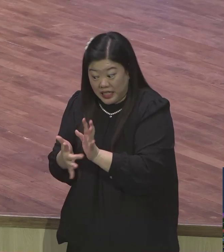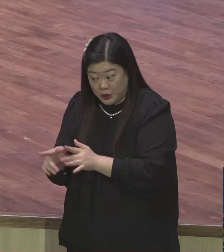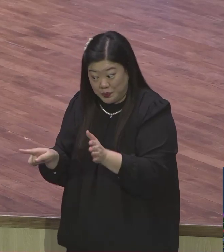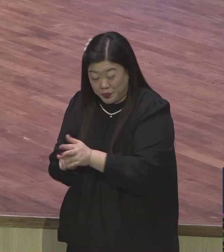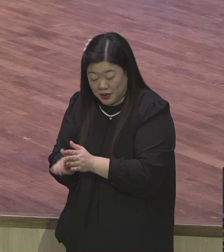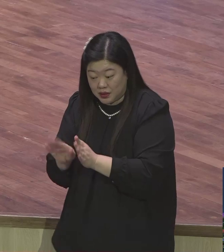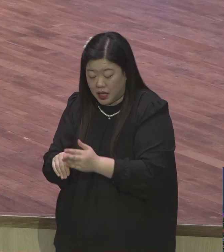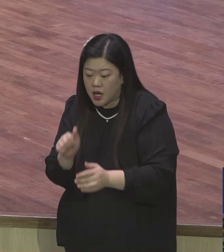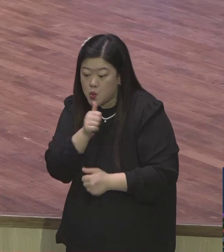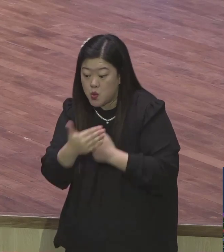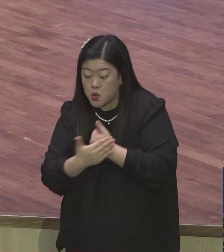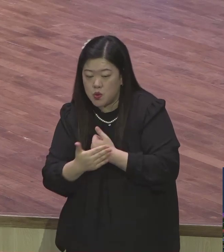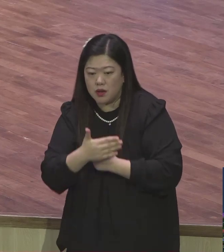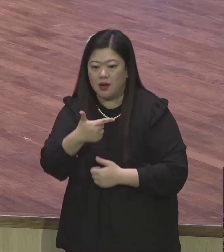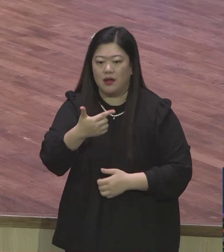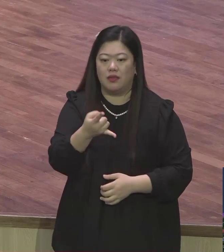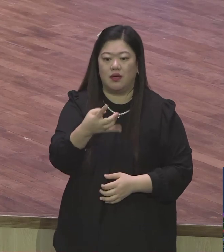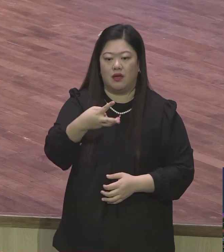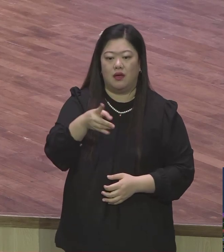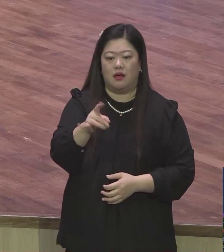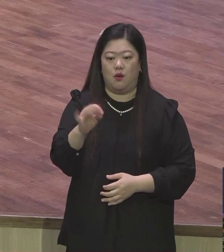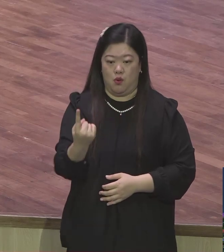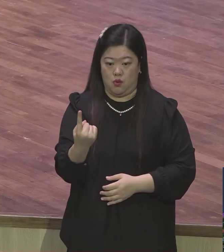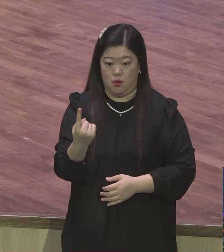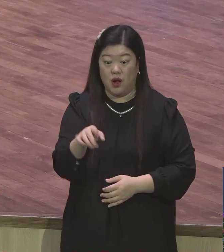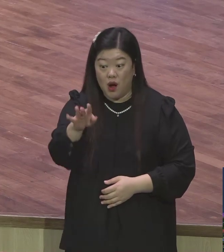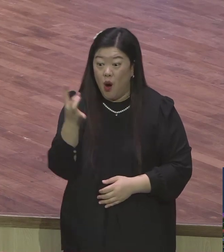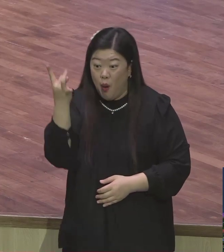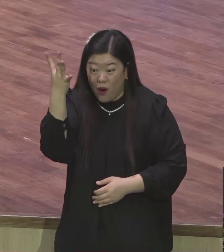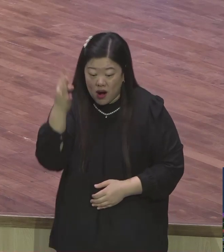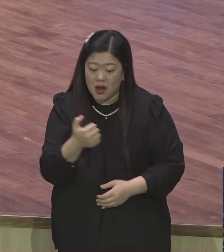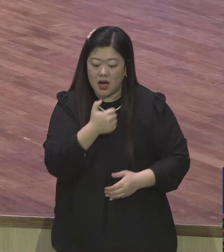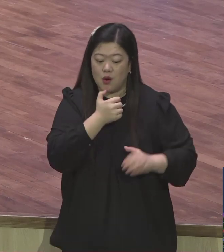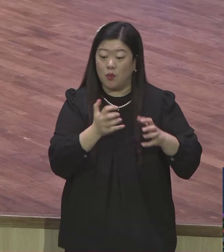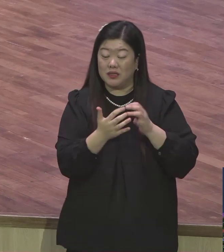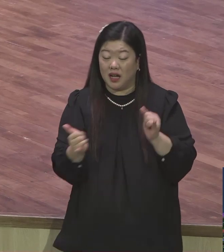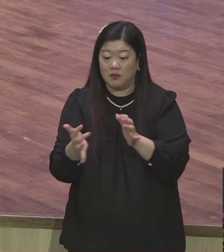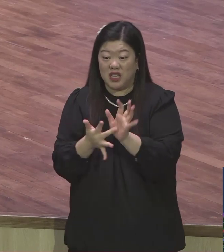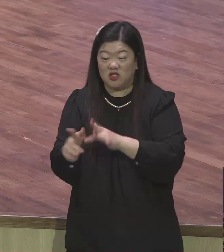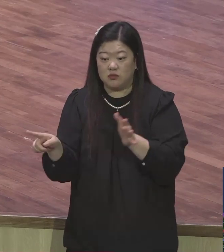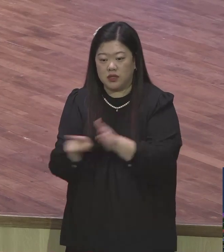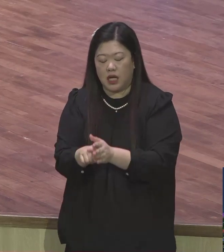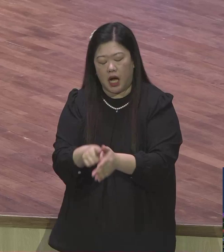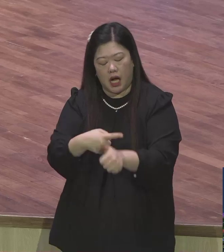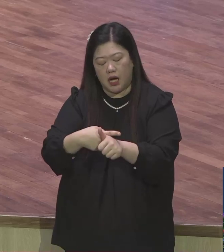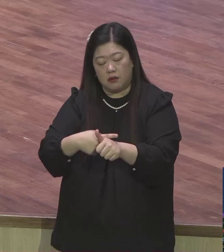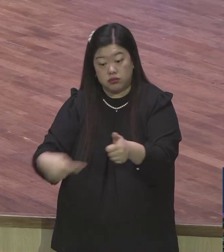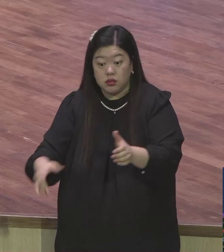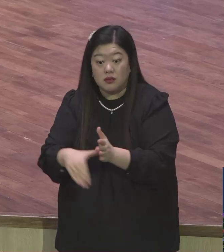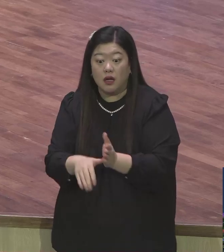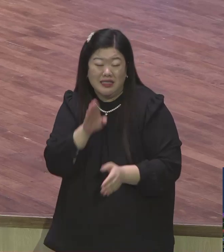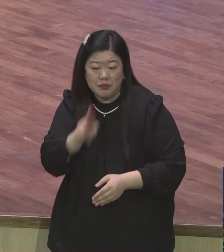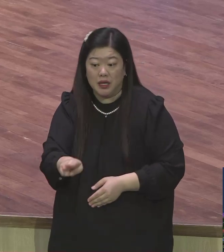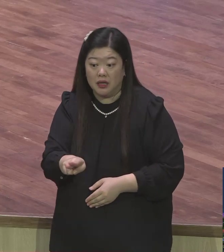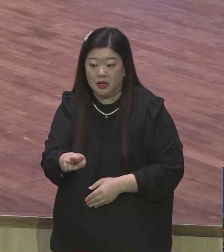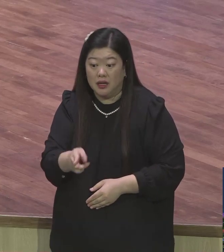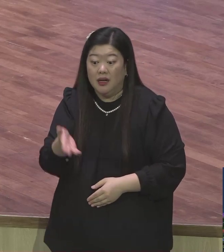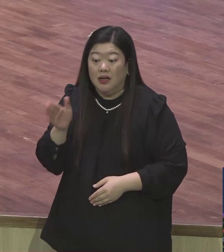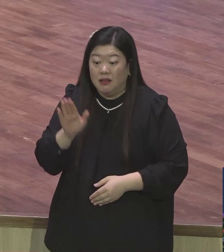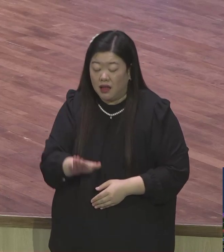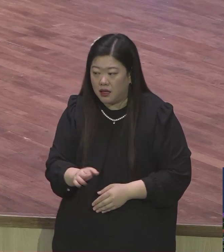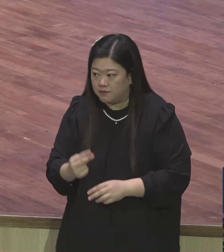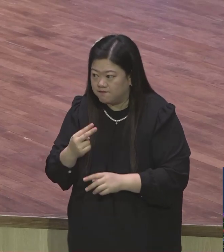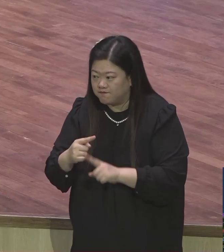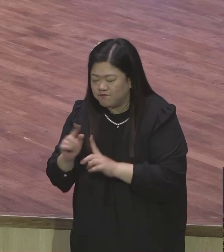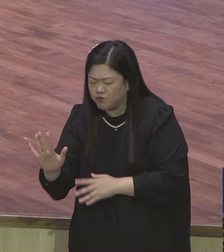이 네레오. 그 당시는 목숨 건 행동이었어. 예수 믿으면 다 죽이는데 반대로 목숨